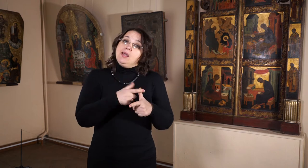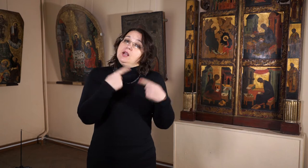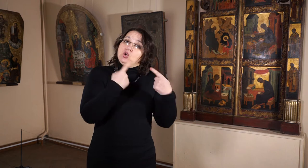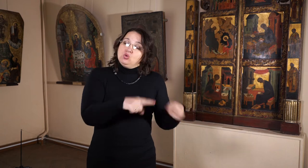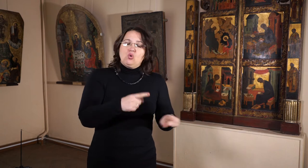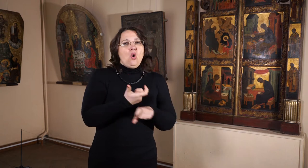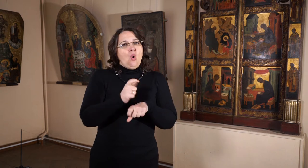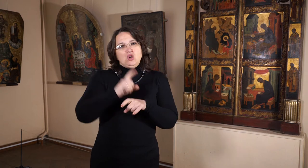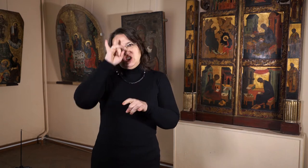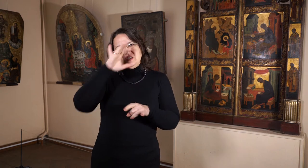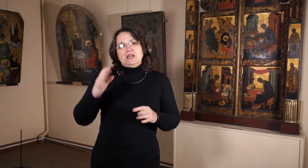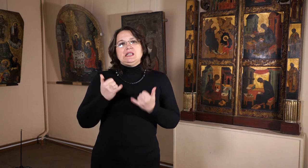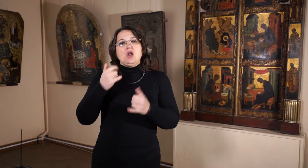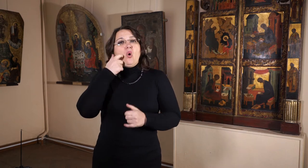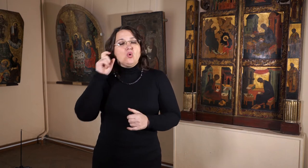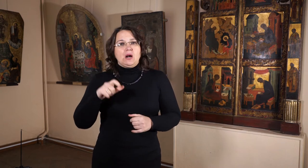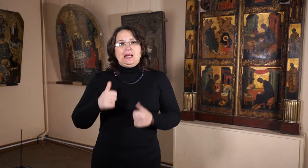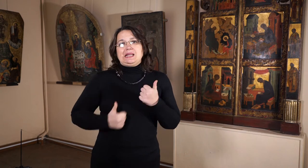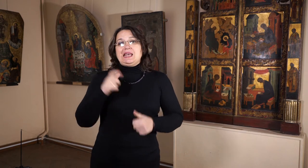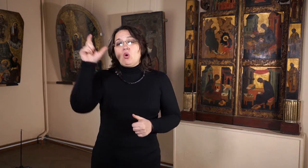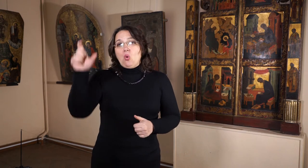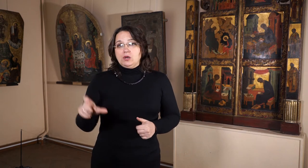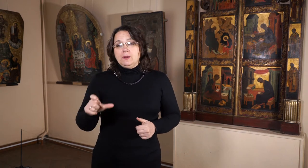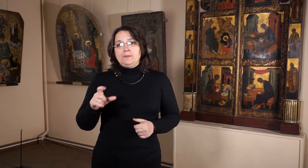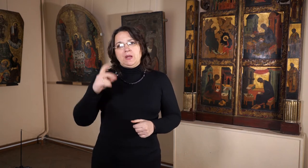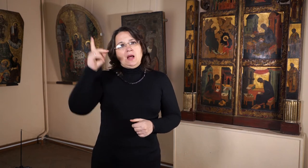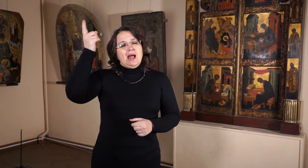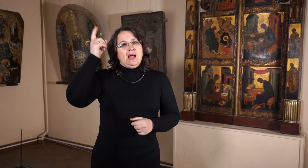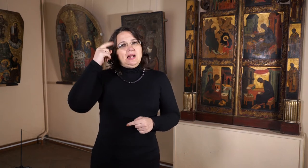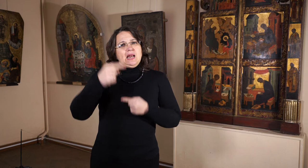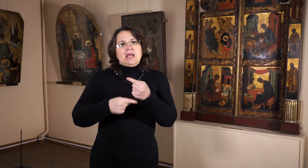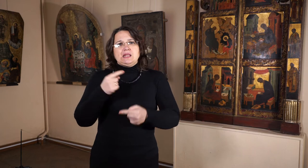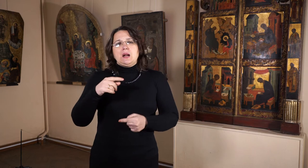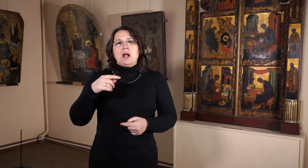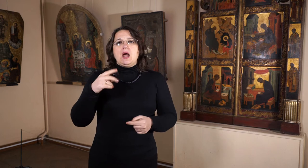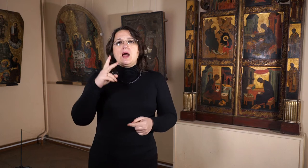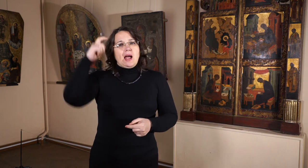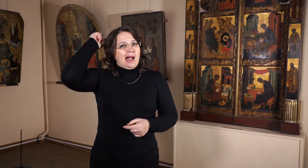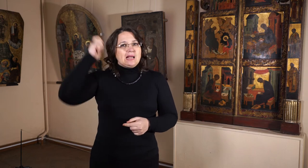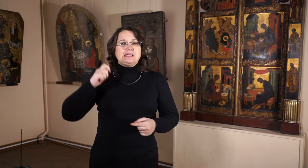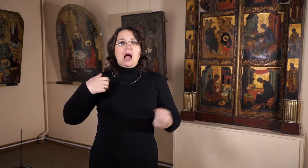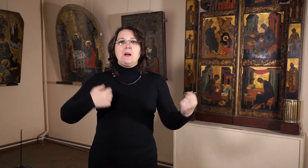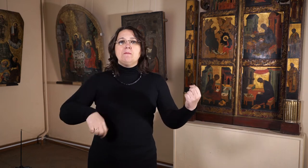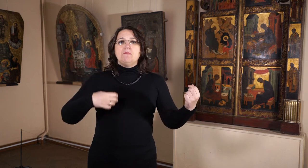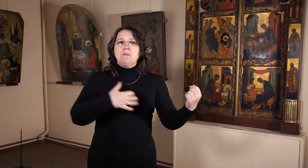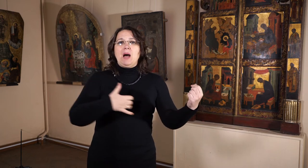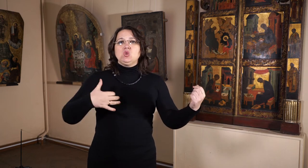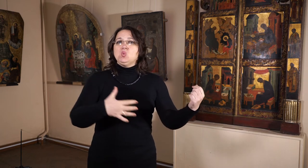Или другой, очень известный для Украины герой, легендарный казак-бандурист, которого мы называем